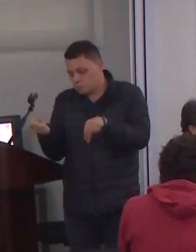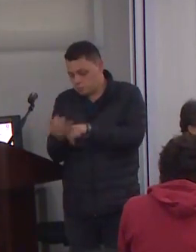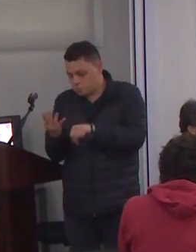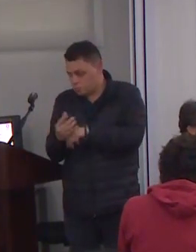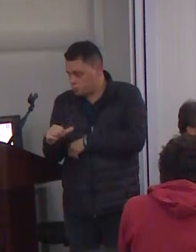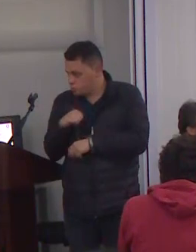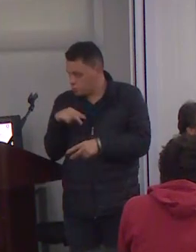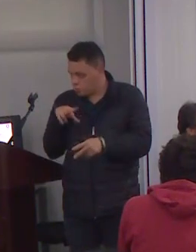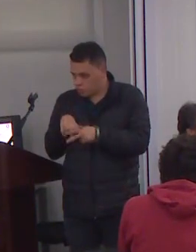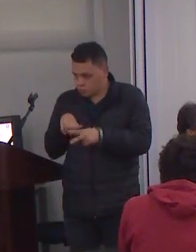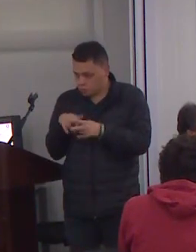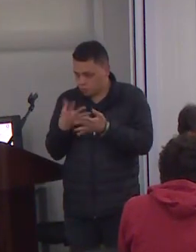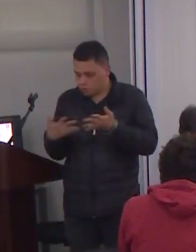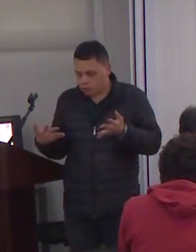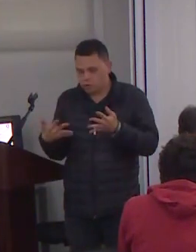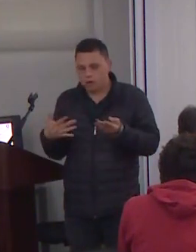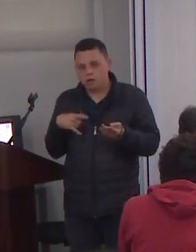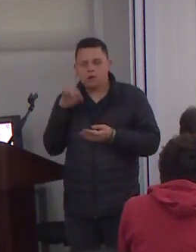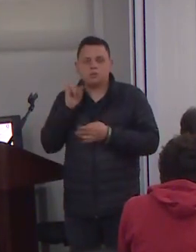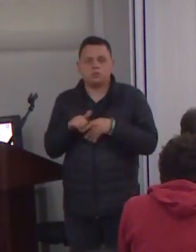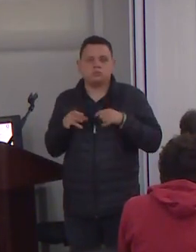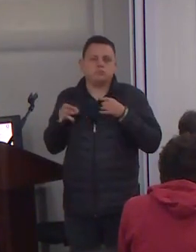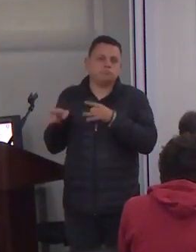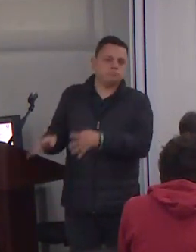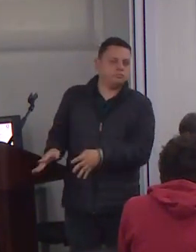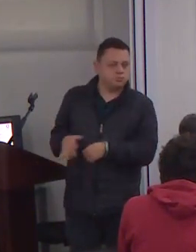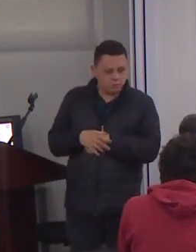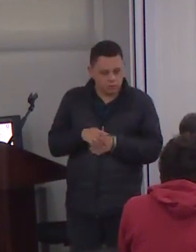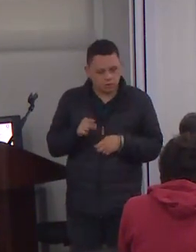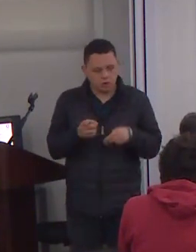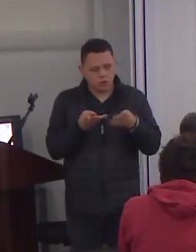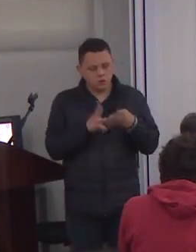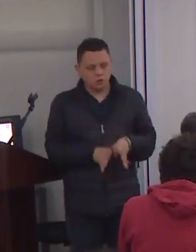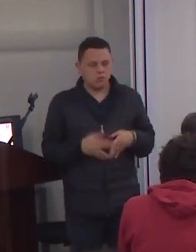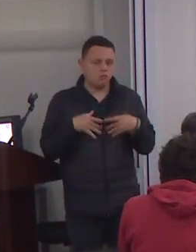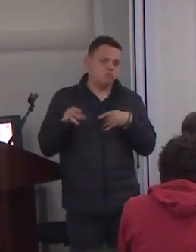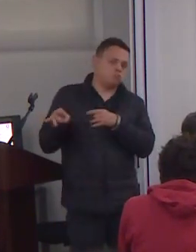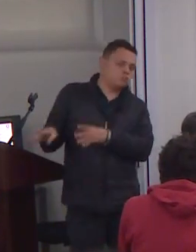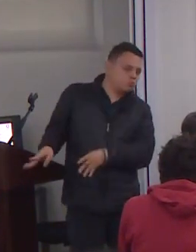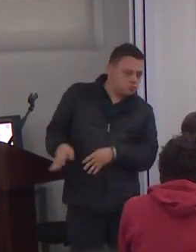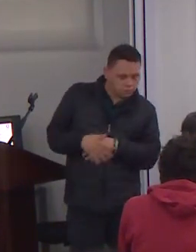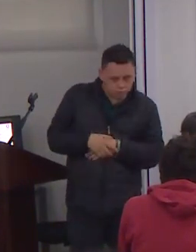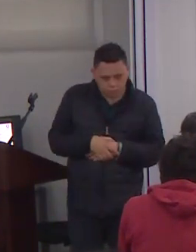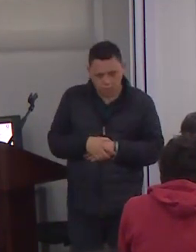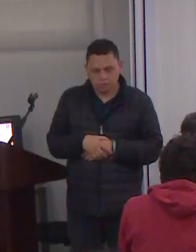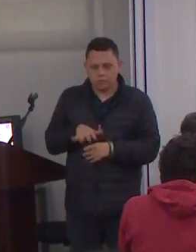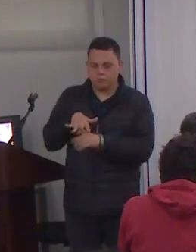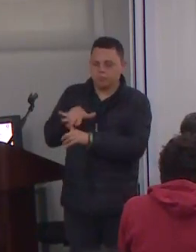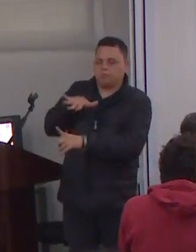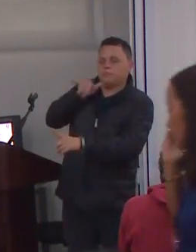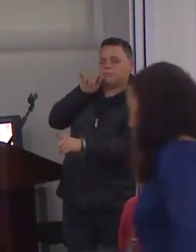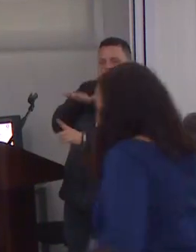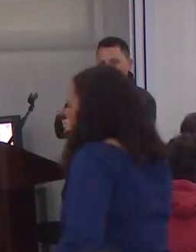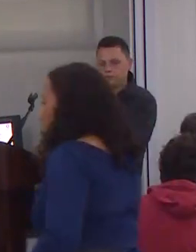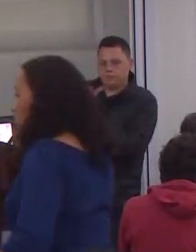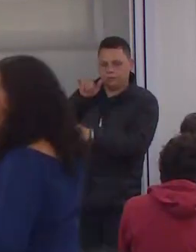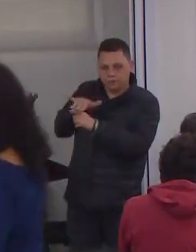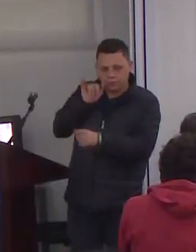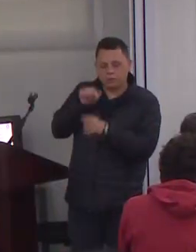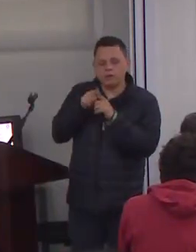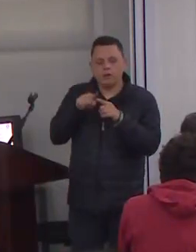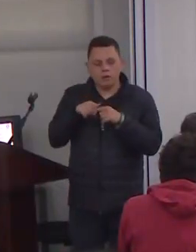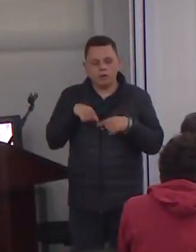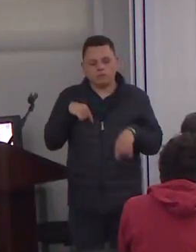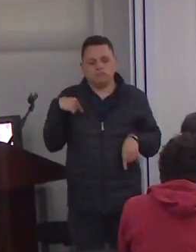herramientas pues evidentemente va a generar más rechazo los estudiantes van a generar rechazo y eso va a generar digamos como una